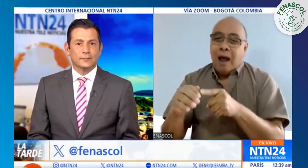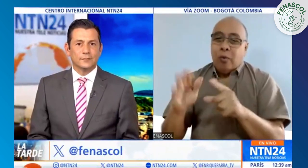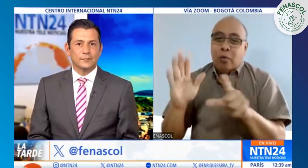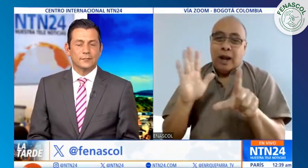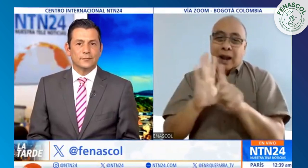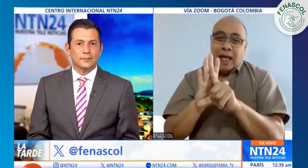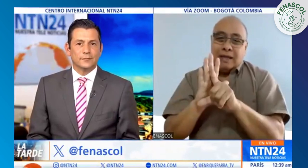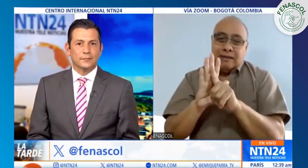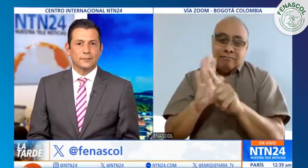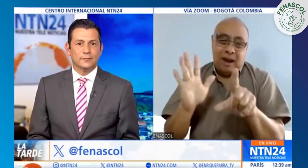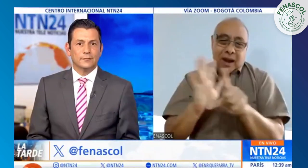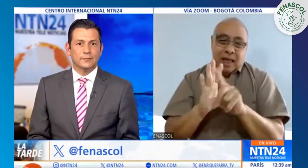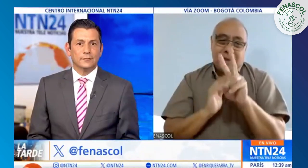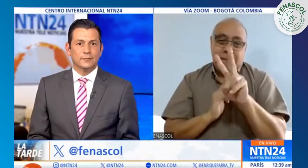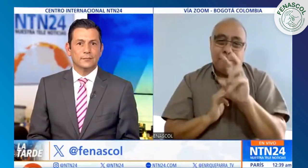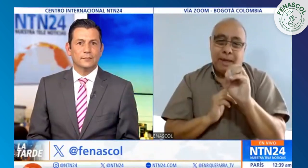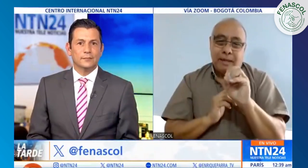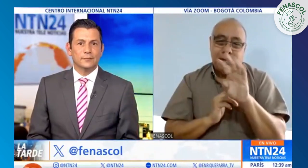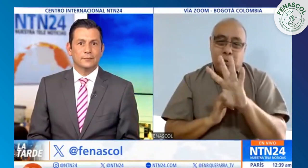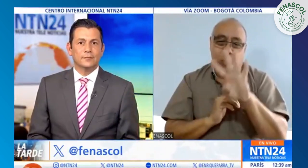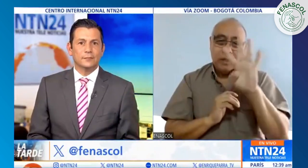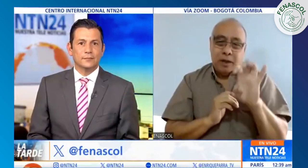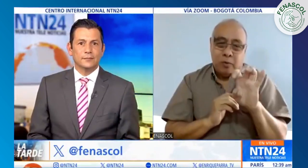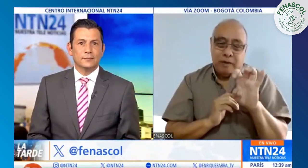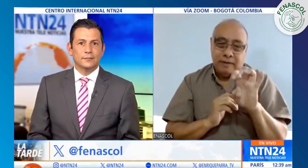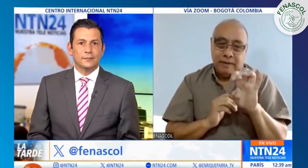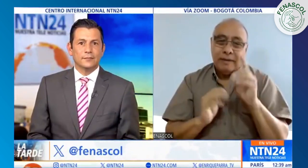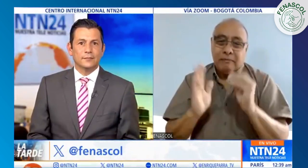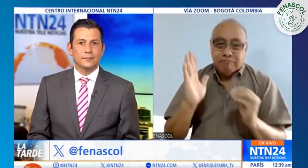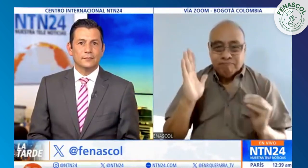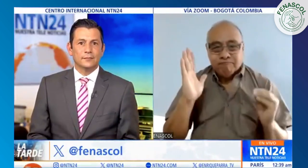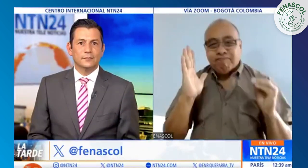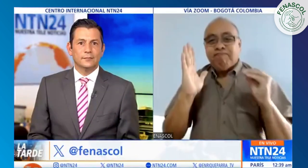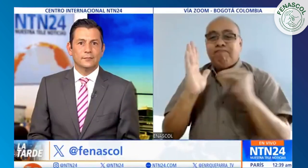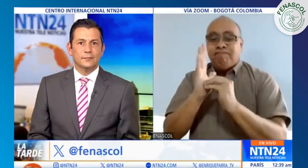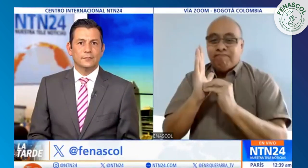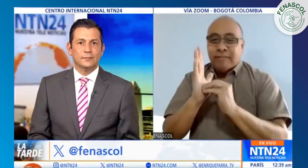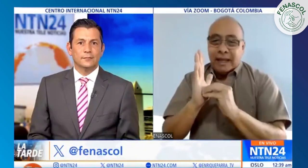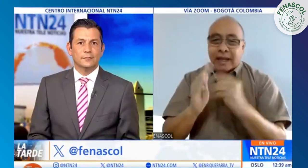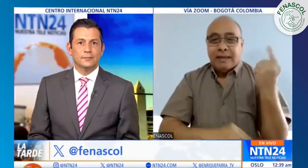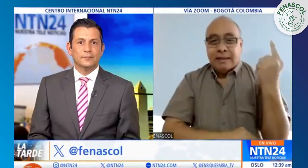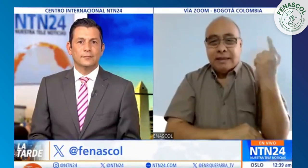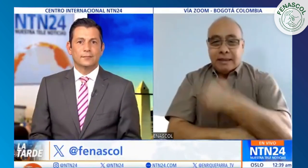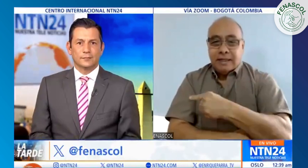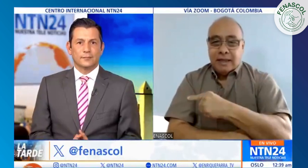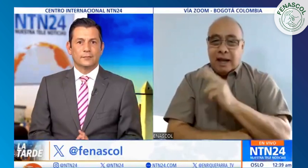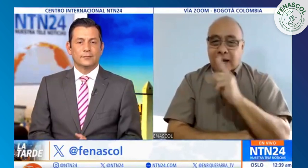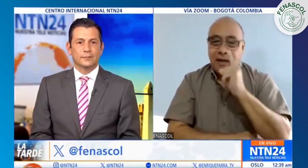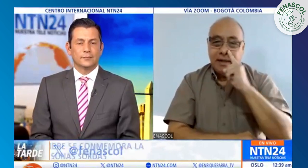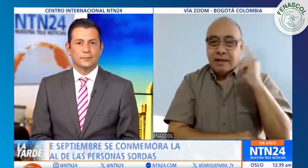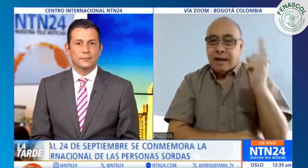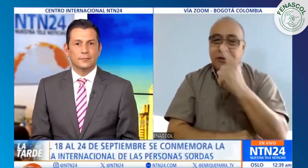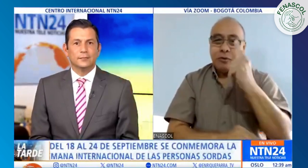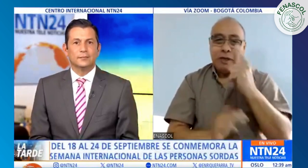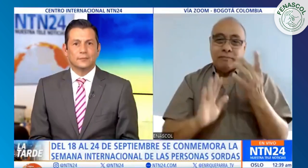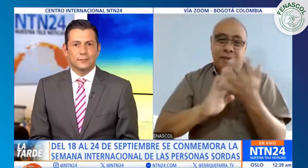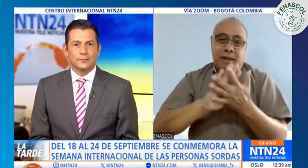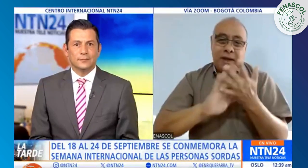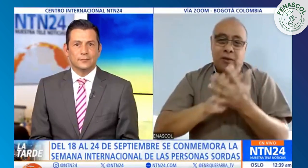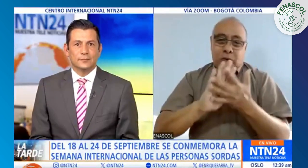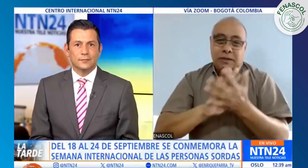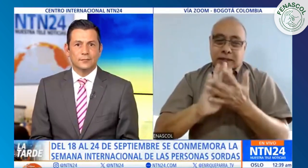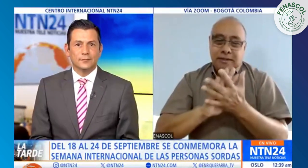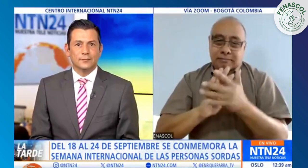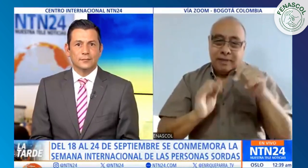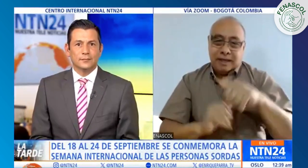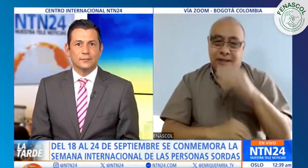en Colombia hicimos un ejercicio de incidencia para que a través de la expedición de la Ley 2049